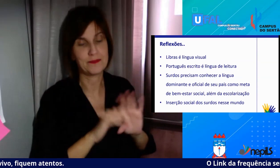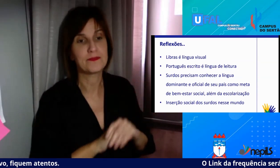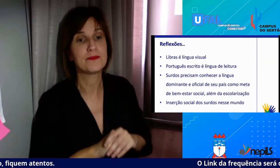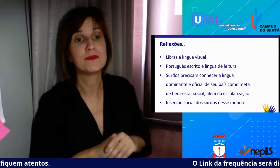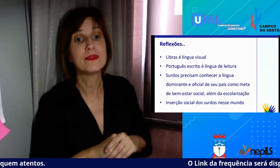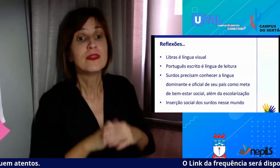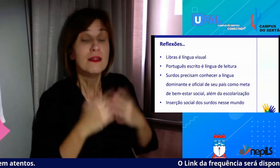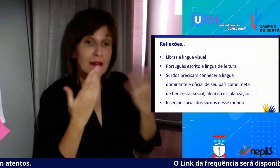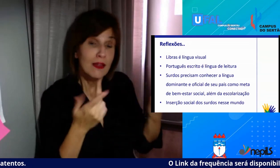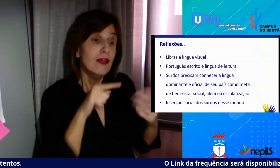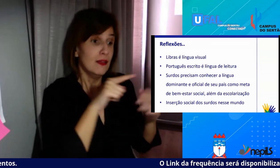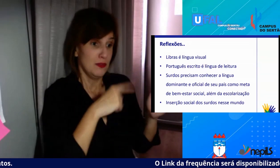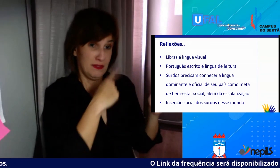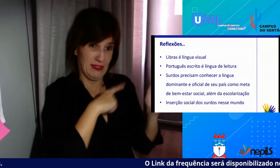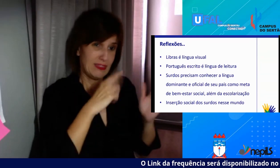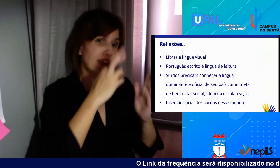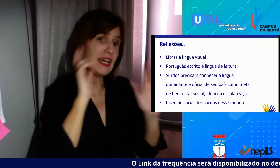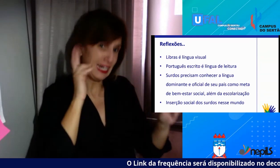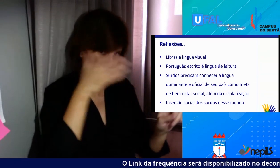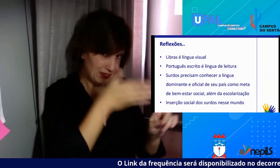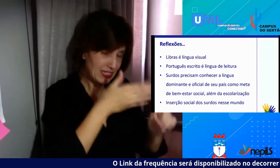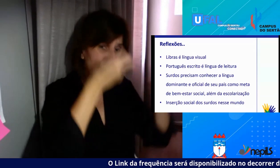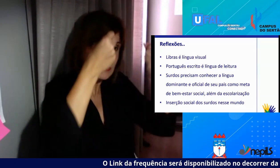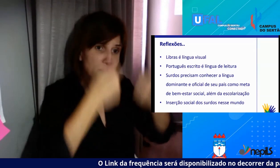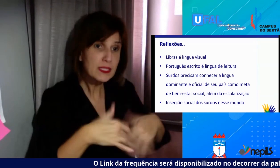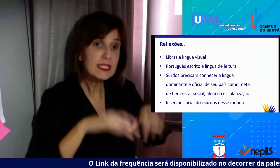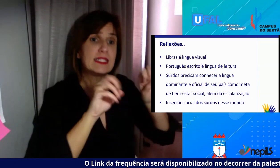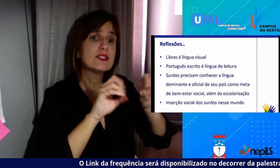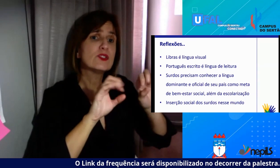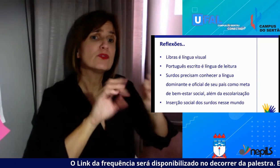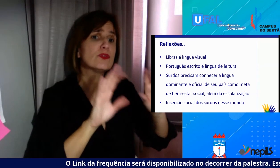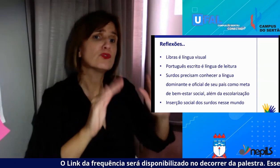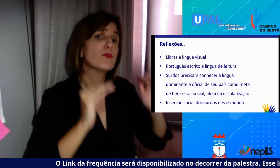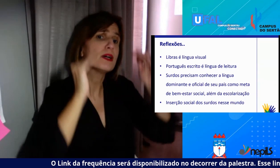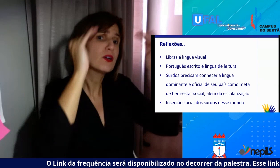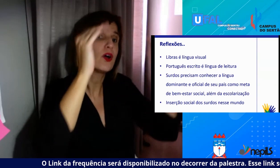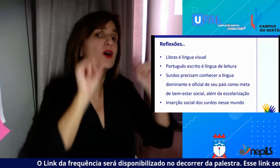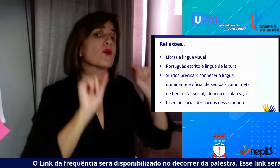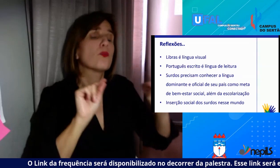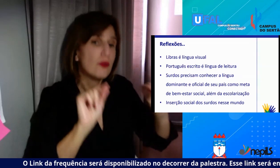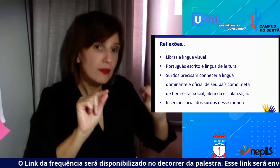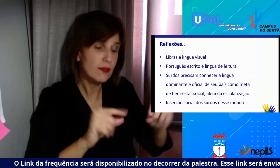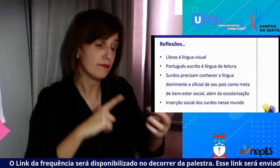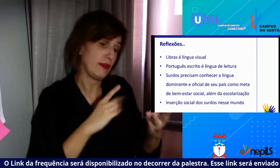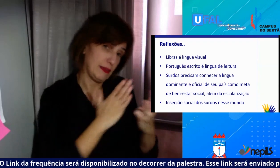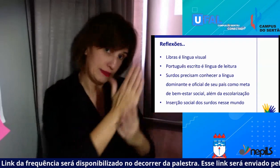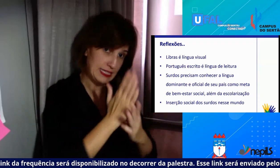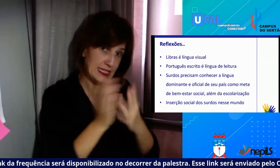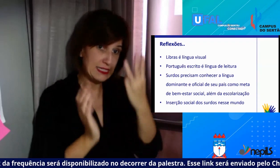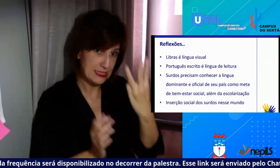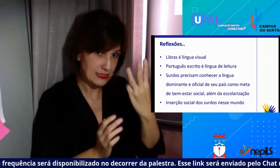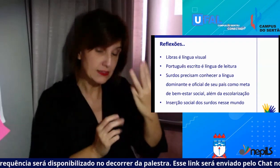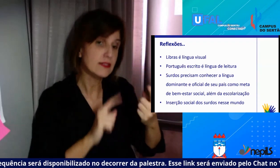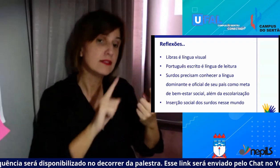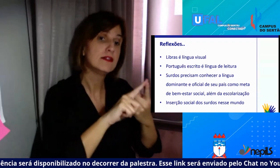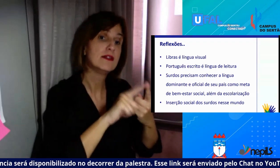na sociedade, com pessoas com consciência de suas capacidades, seus conhecimentos. E no